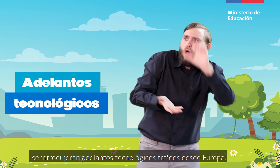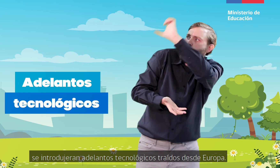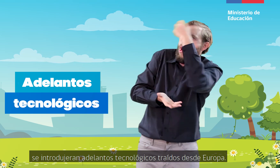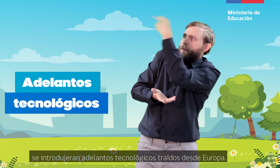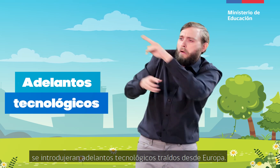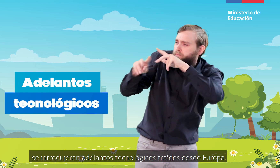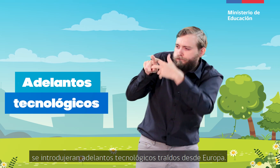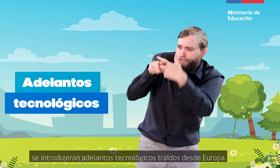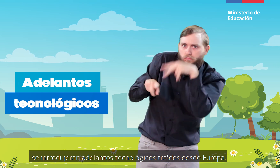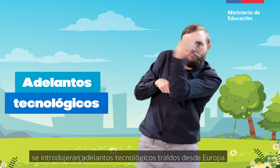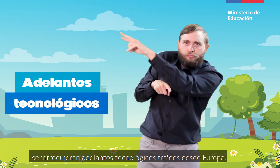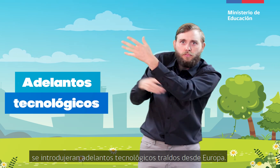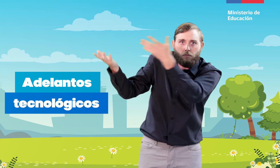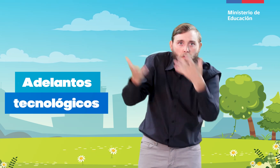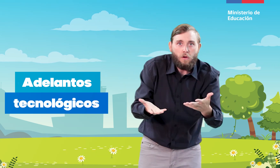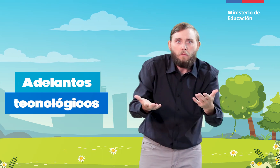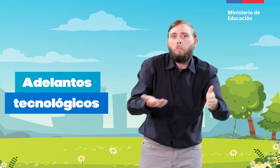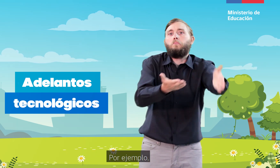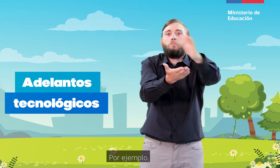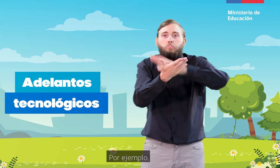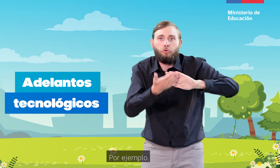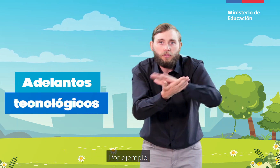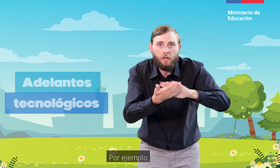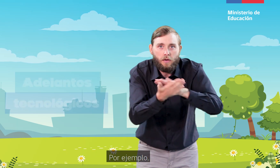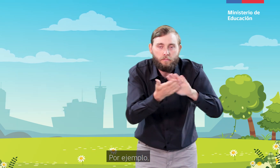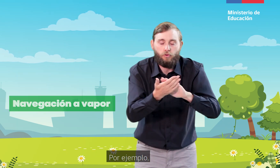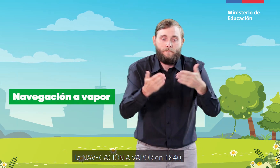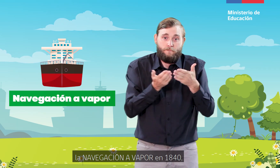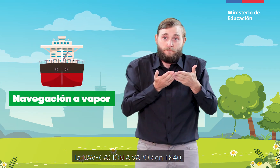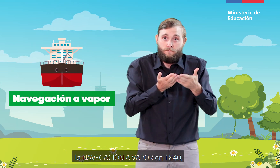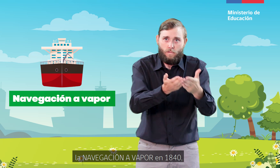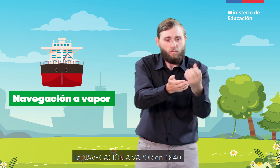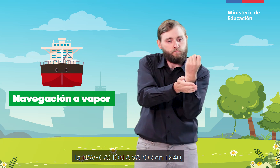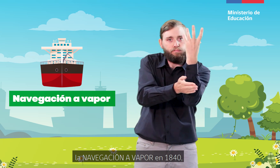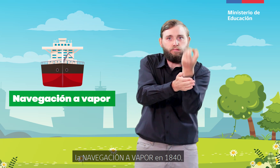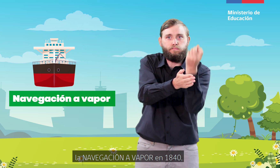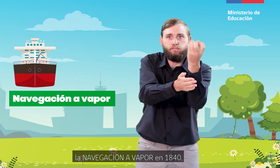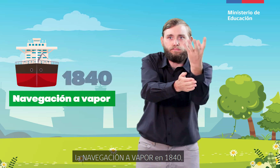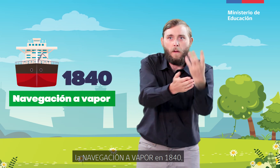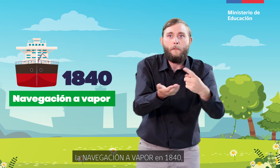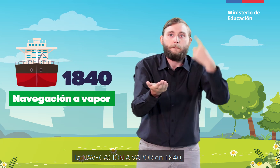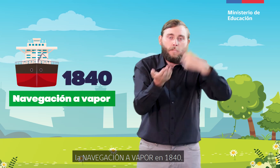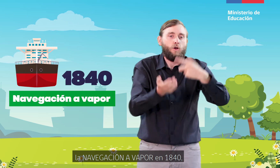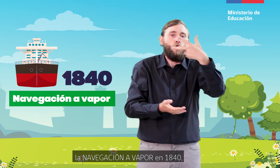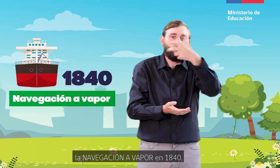tecnológicos traídos desde Europa. Por ejemplo, la navegación a vapor en